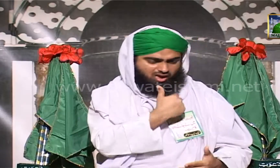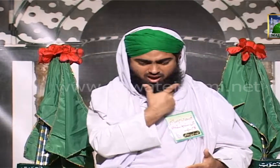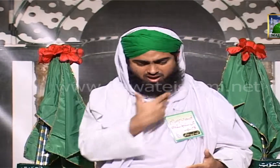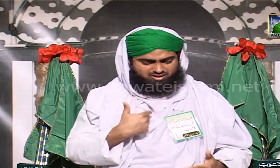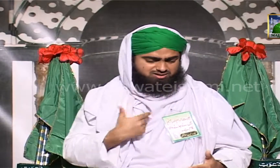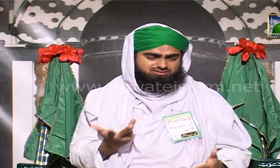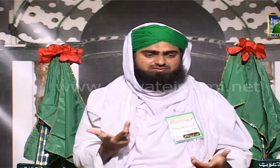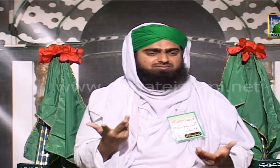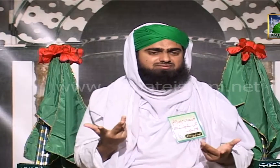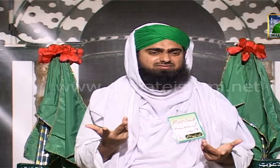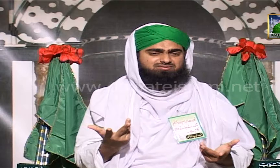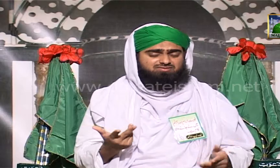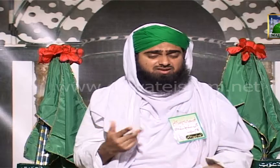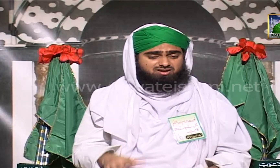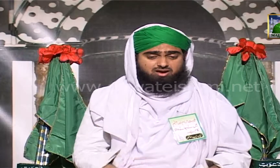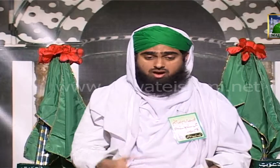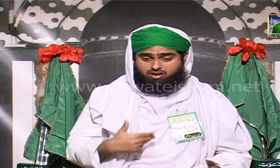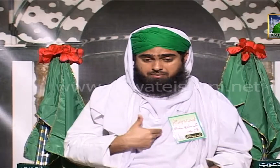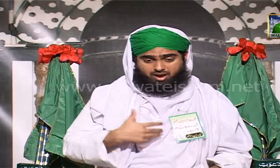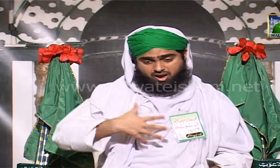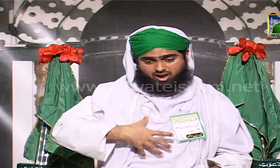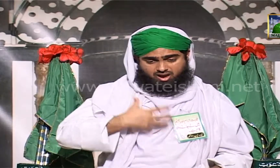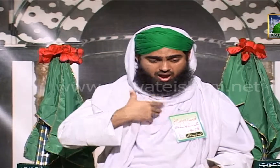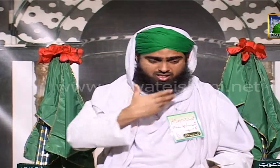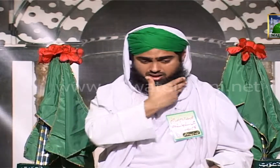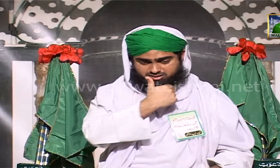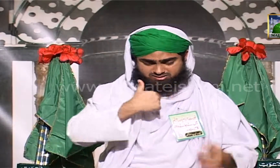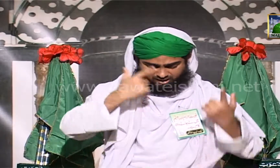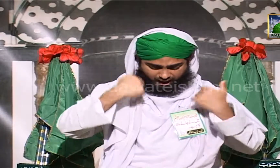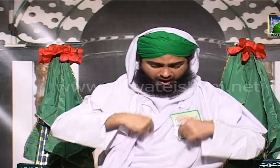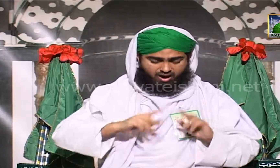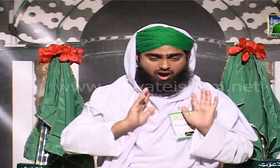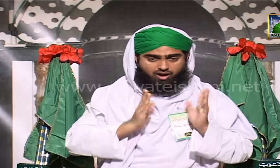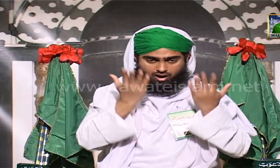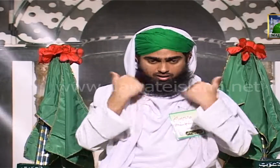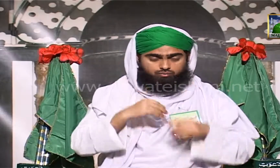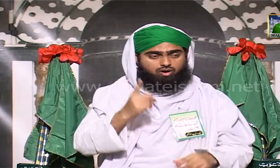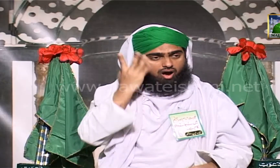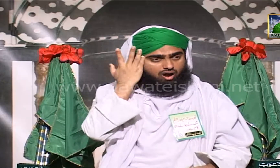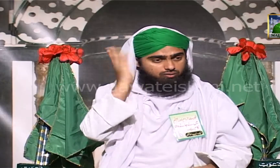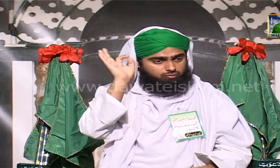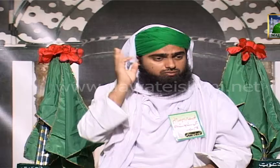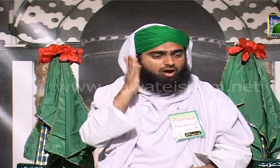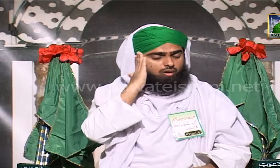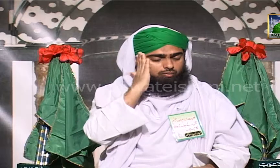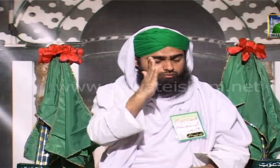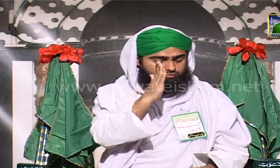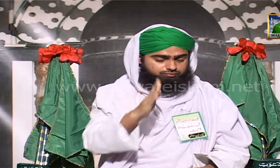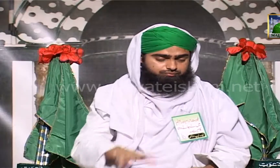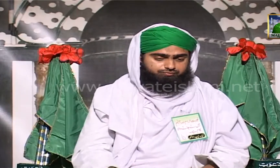ہے کہ کھا لے، مگر میری روح الحمدللہ مطمئن ہے اور وہ اللہ تعالیٰ کی طرف لگی ہوئی ہے، میں اپنے عہد کو نہیں توڑوں گا، نہیں